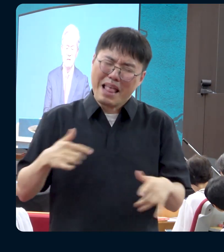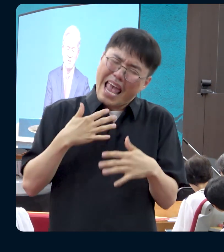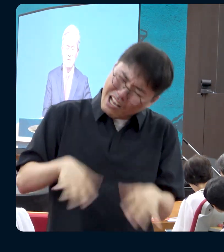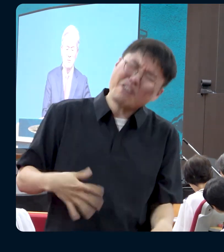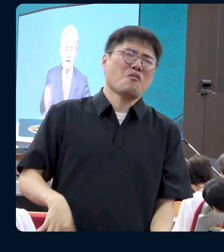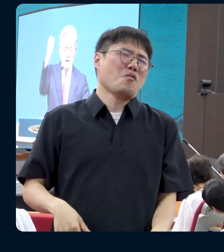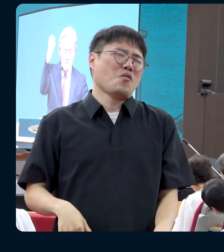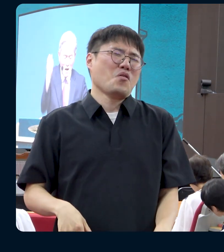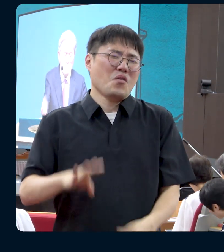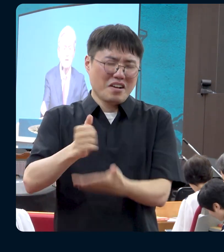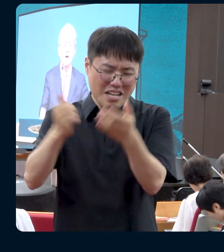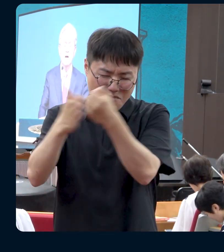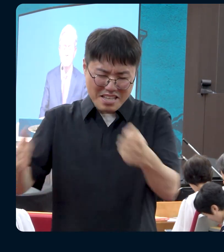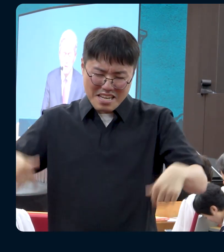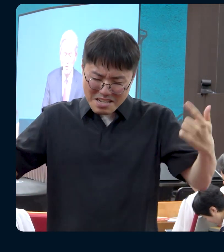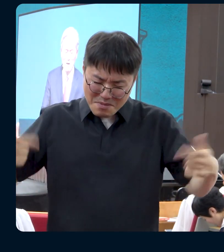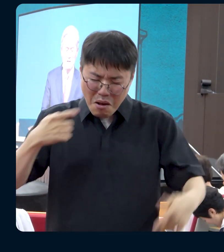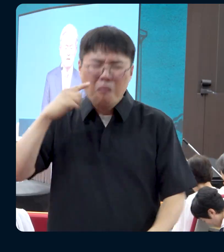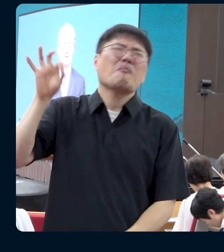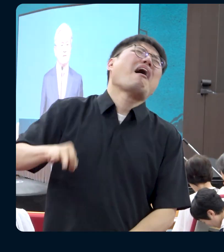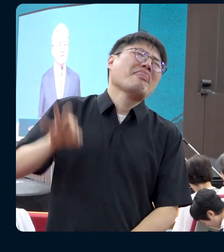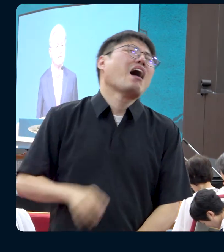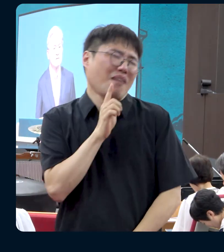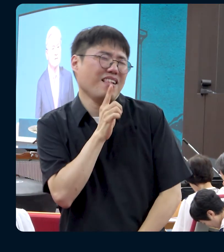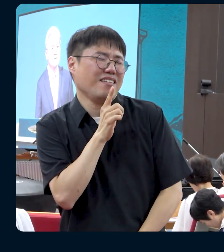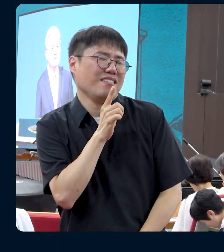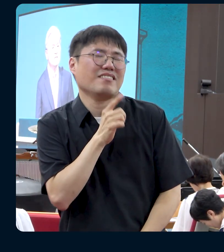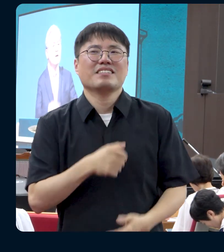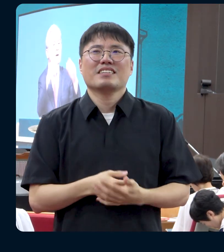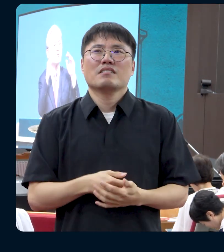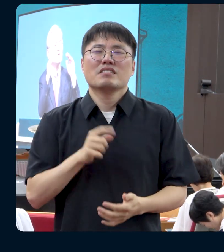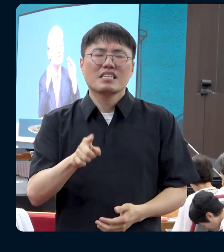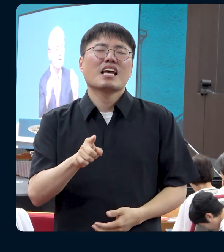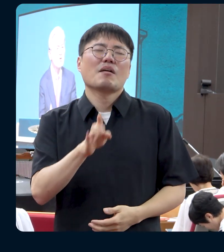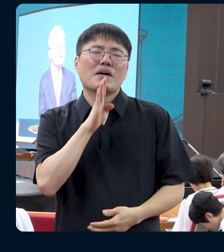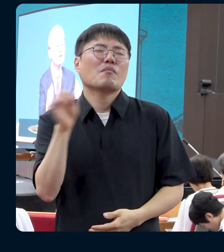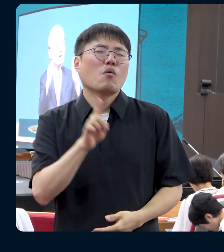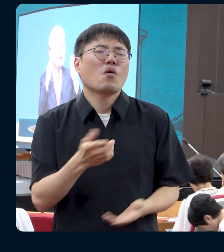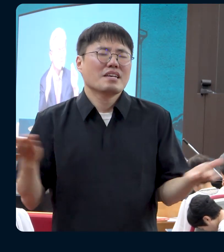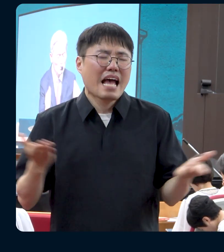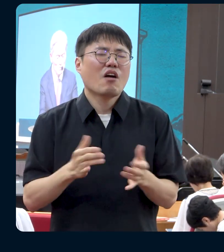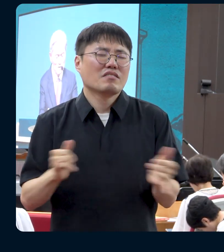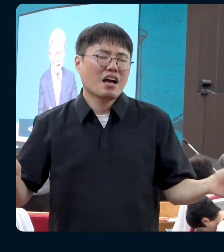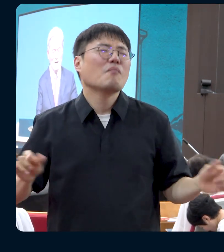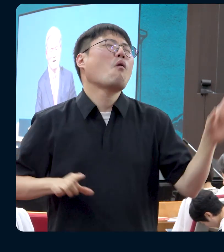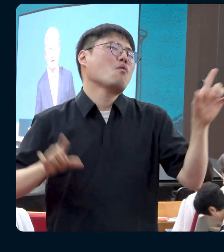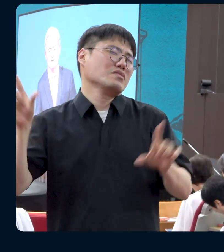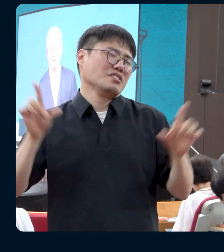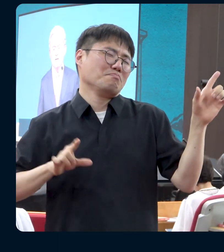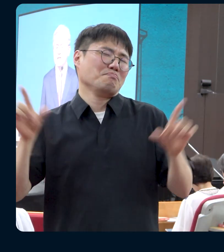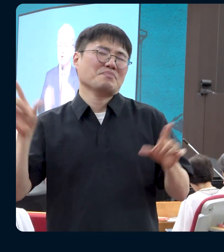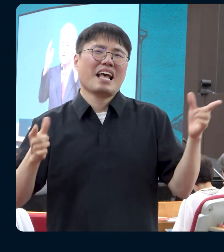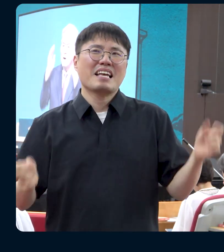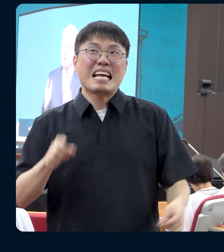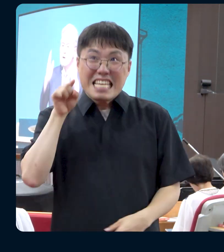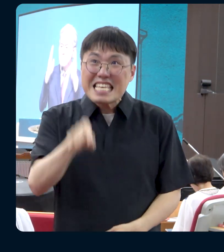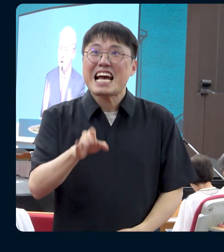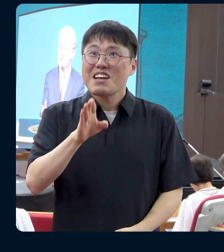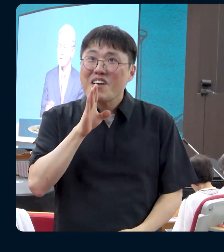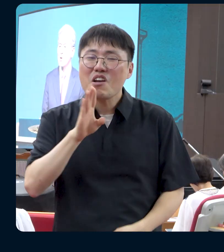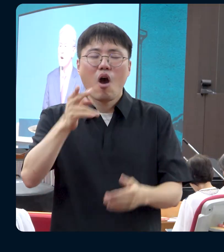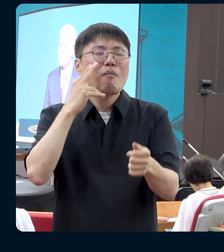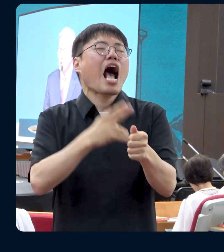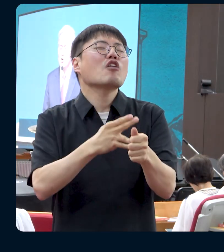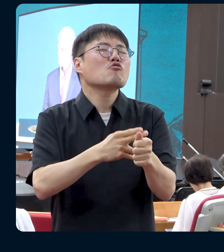날마다 약하고, 그리스도 때문에 날마다 비천하다. 이게 바로 사역자의 모습이다.